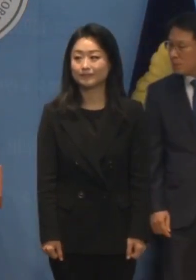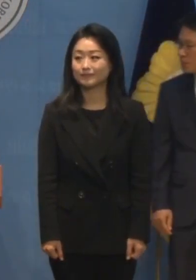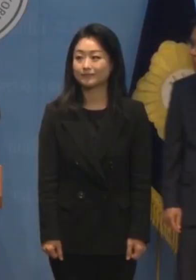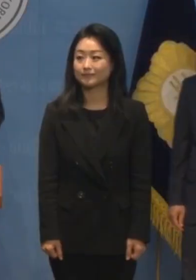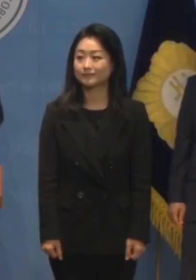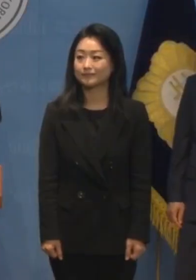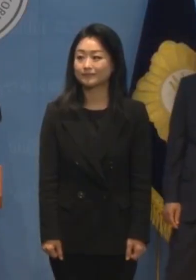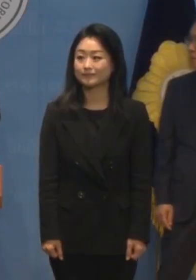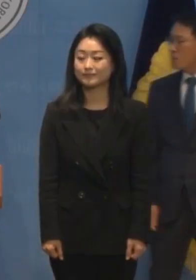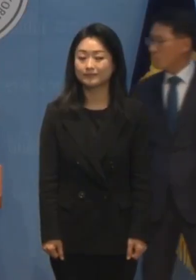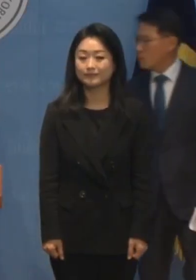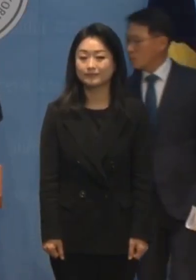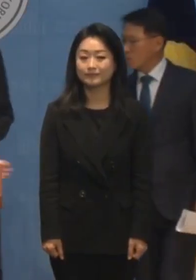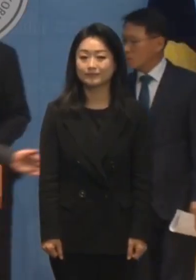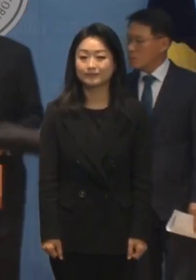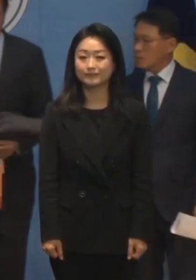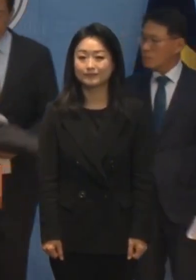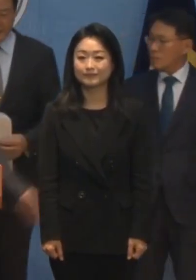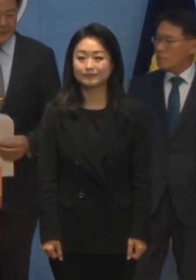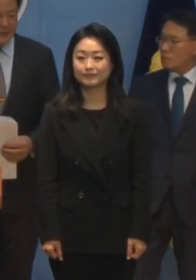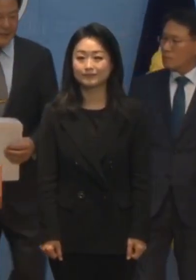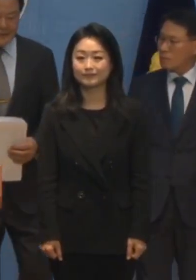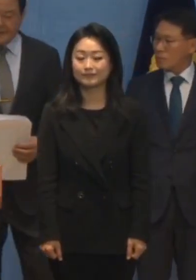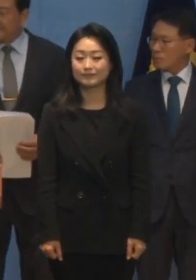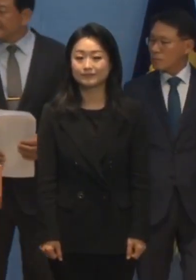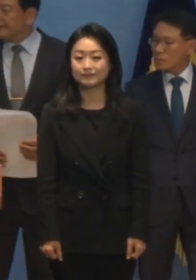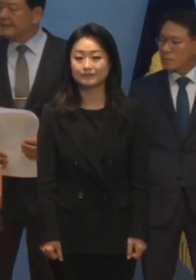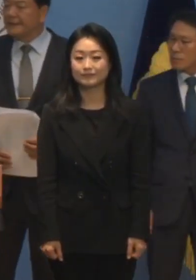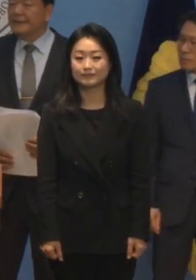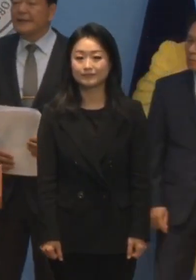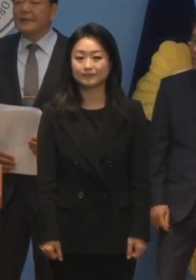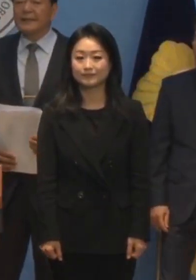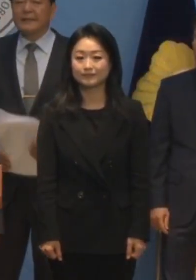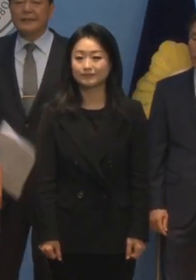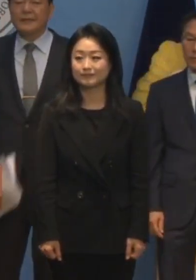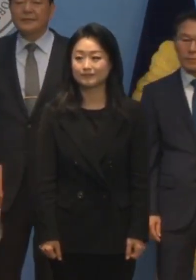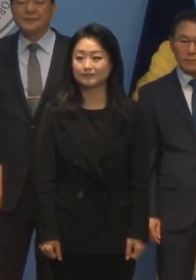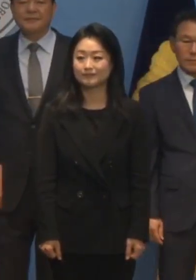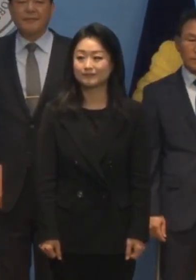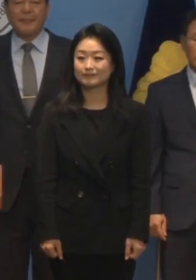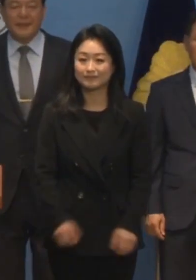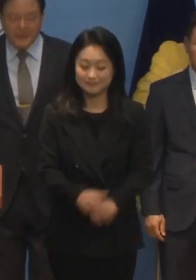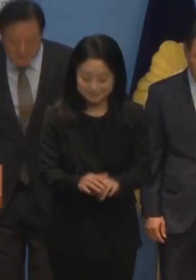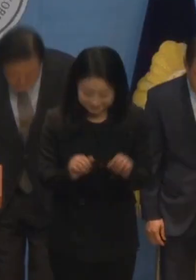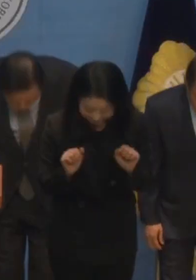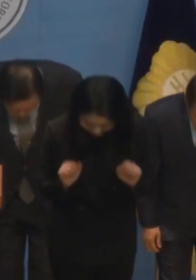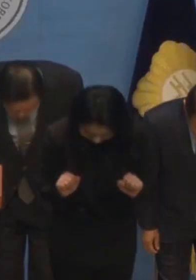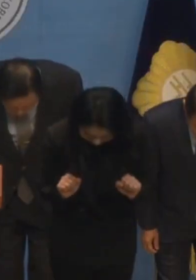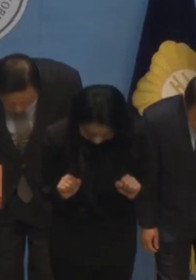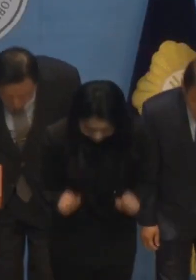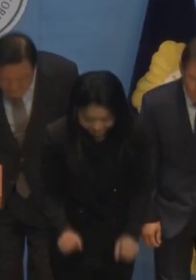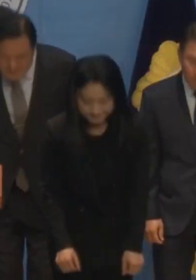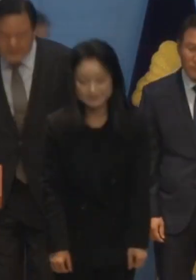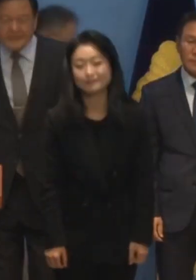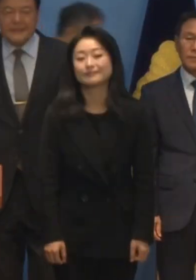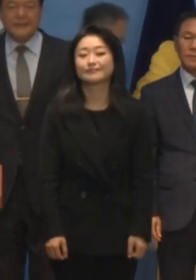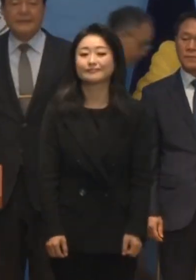네, 좀 좌우측으로 서 주시고요. 네, 차려 경례.